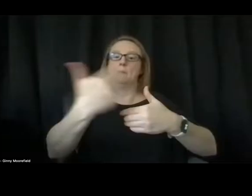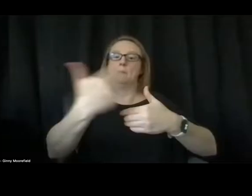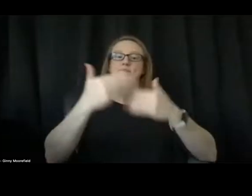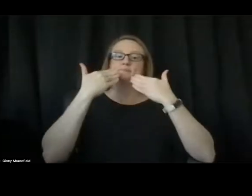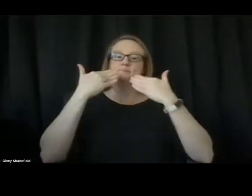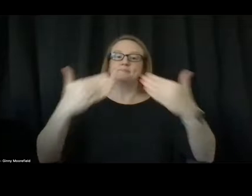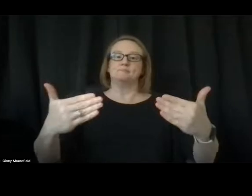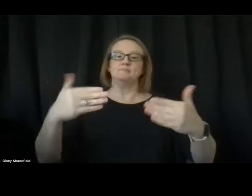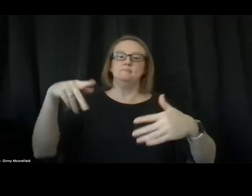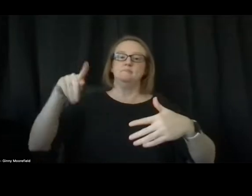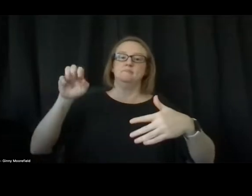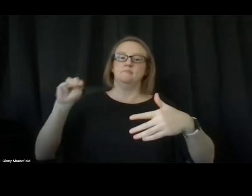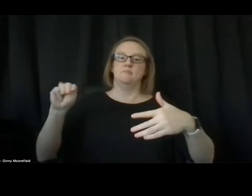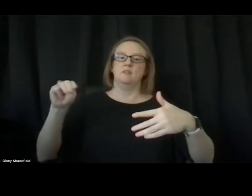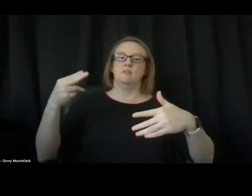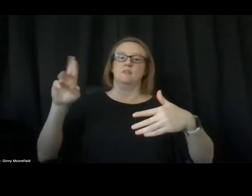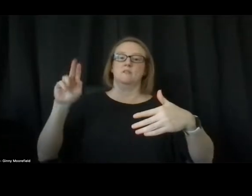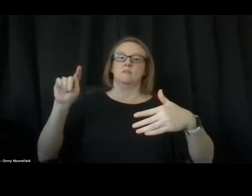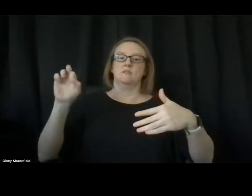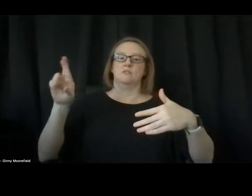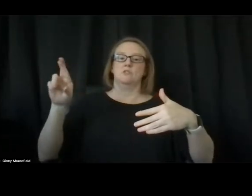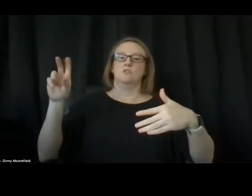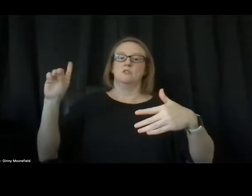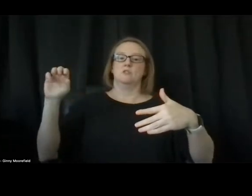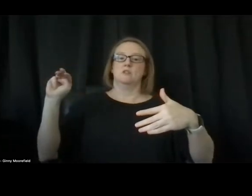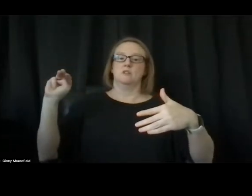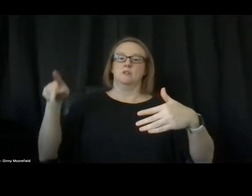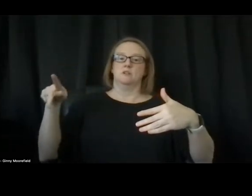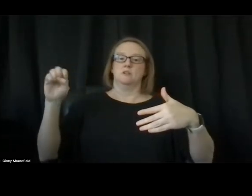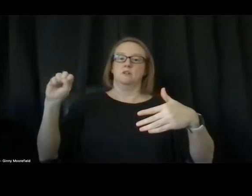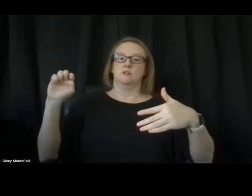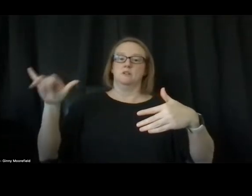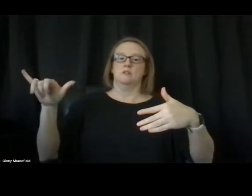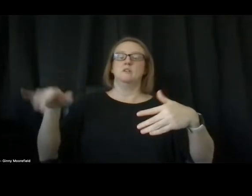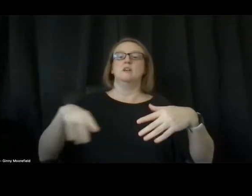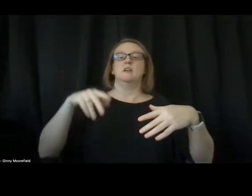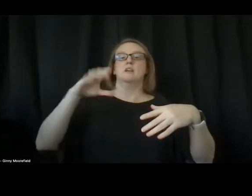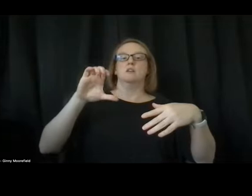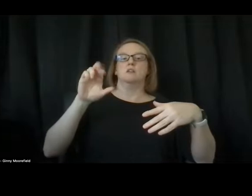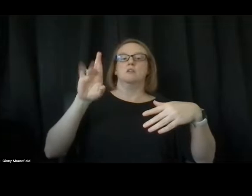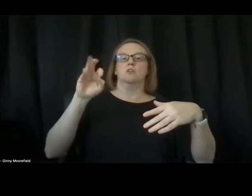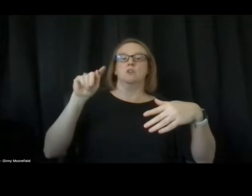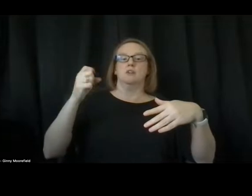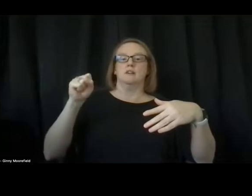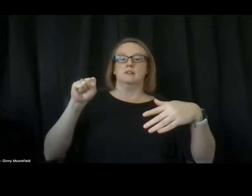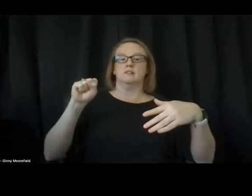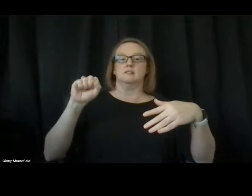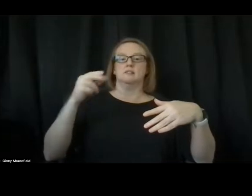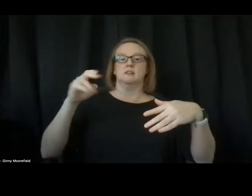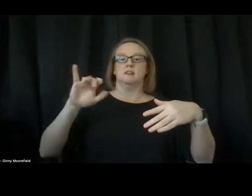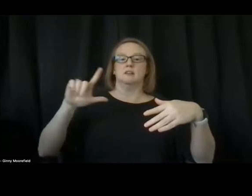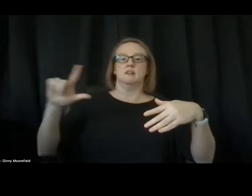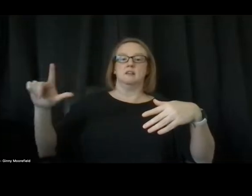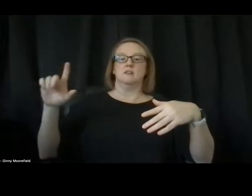han participado Gracias pan Gracias por tu presentación Muchas gracias Cris también y